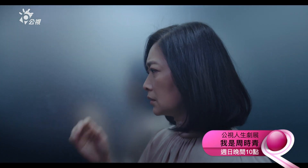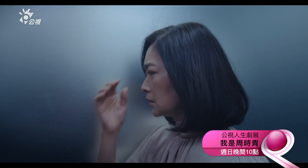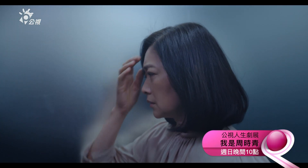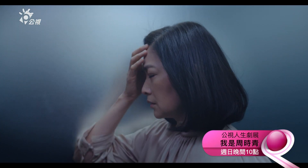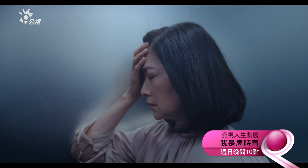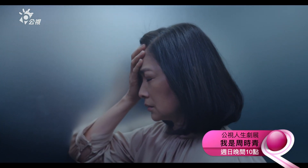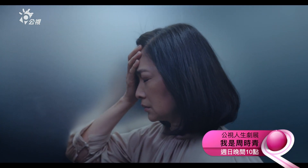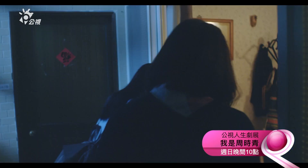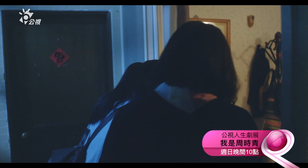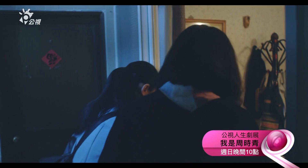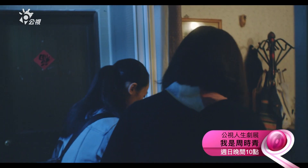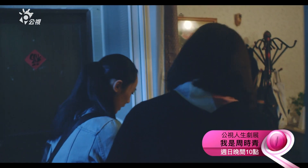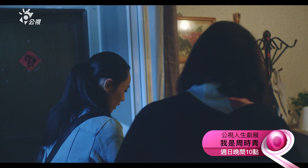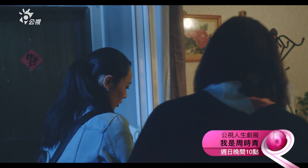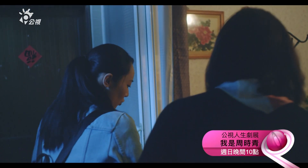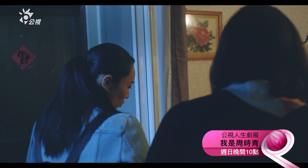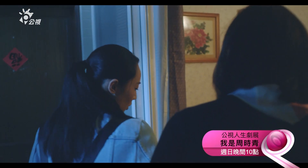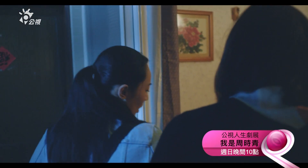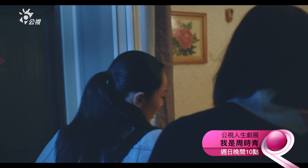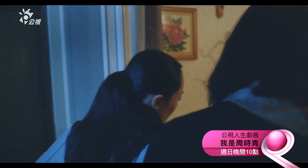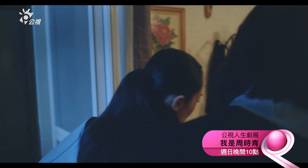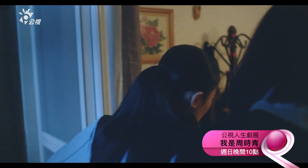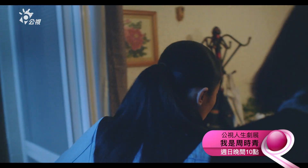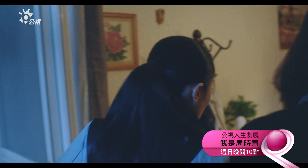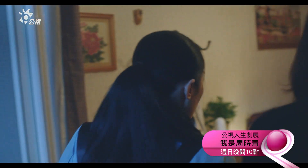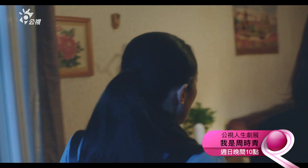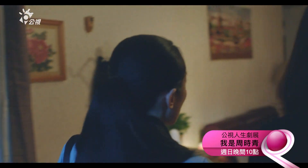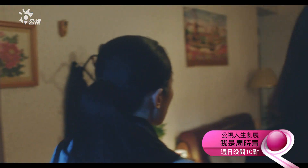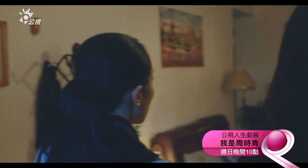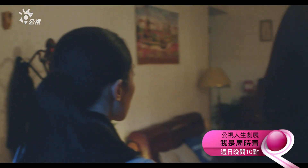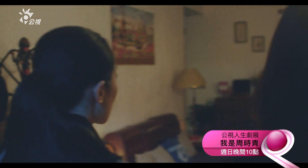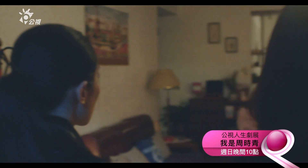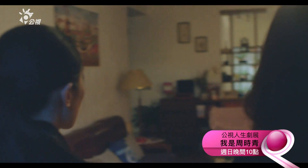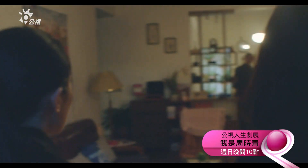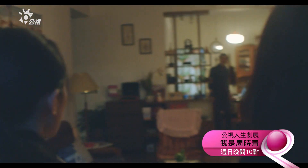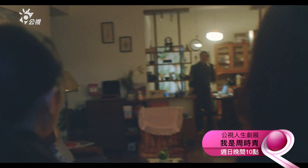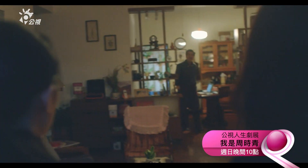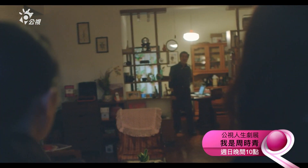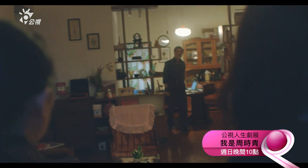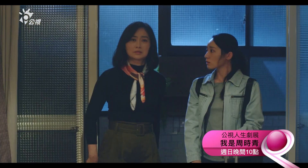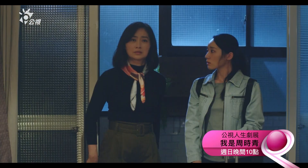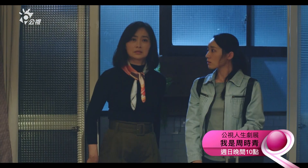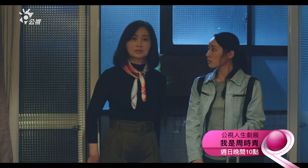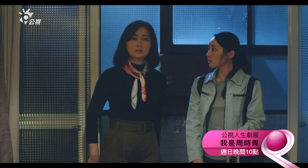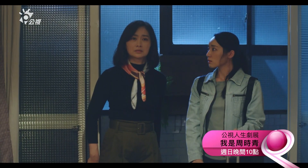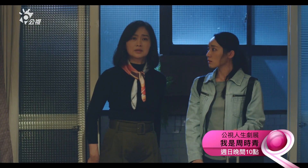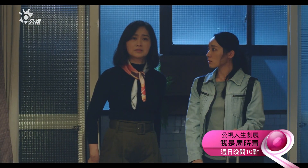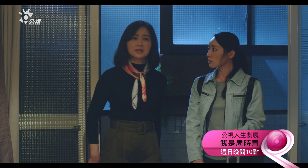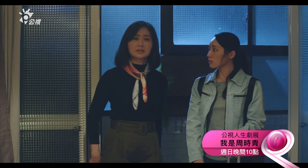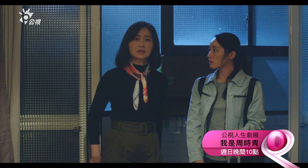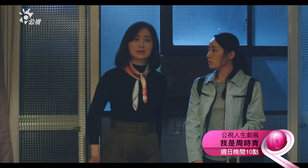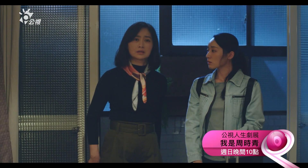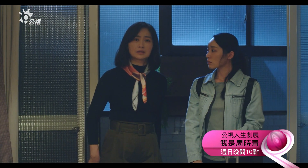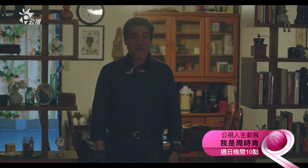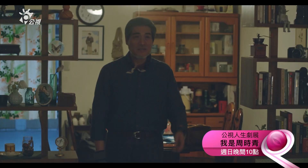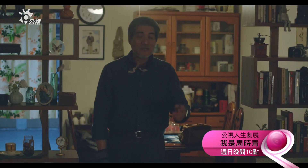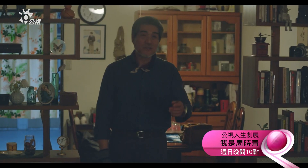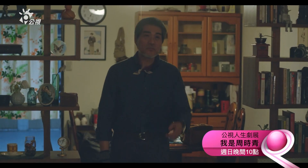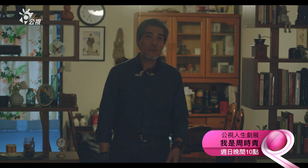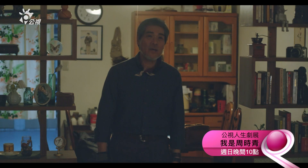啊？你一个人住在那，万一真的有小偷怎么办？ 子清，圆圆， 你怎么在这？ 你说妈